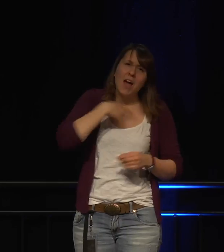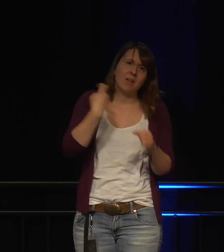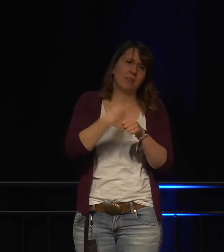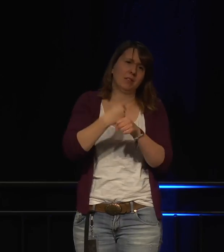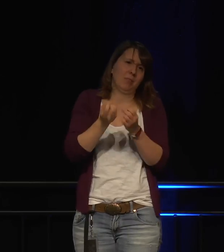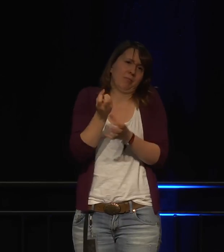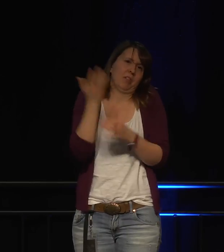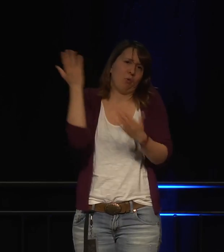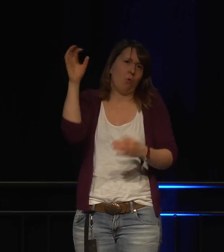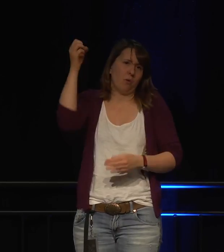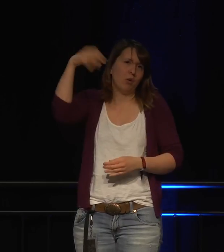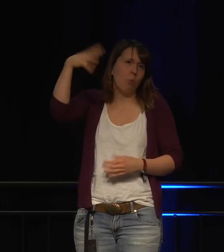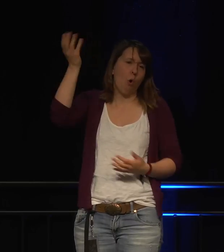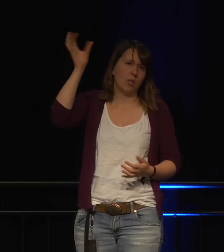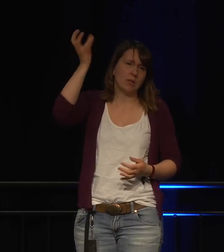Pero